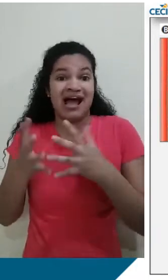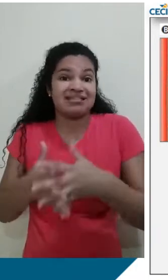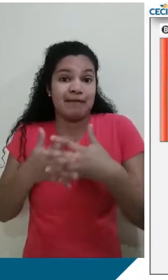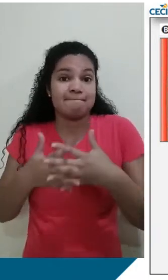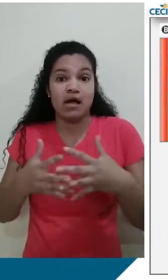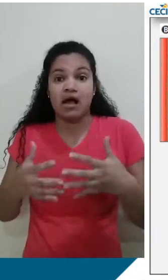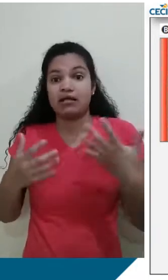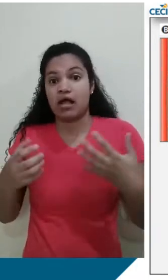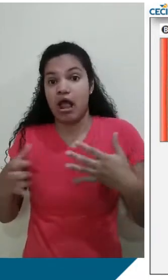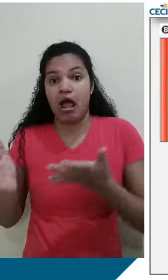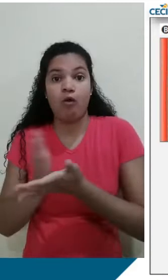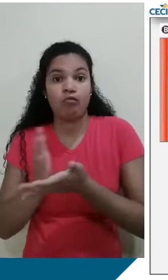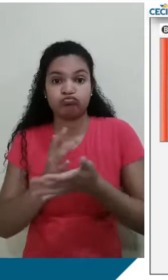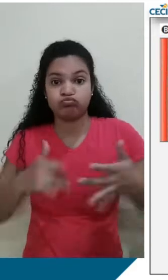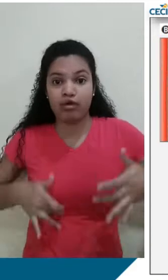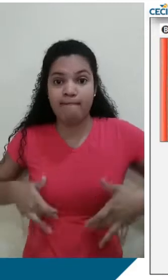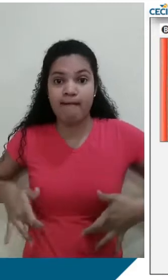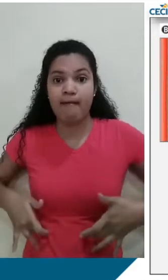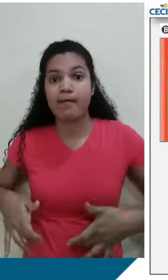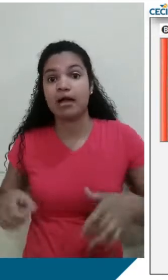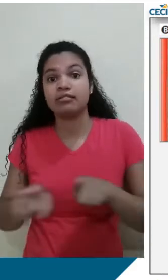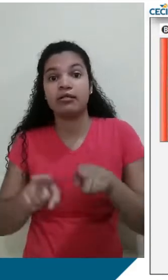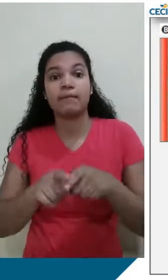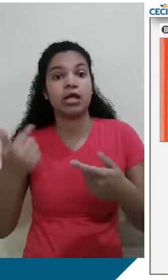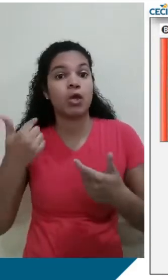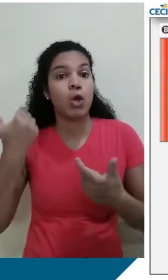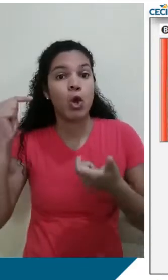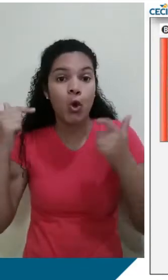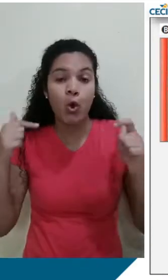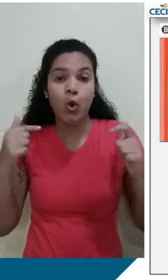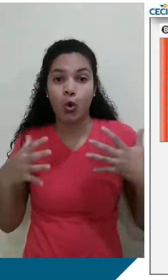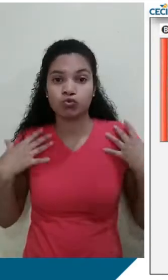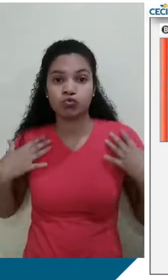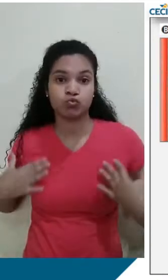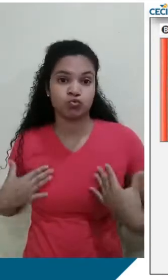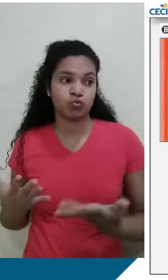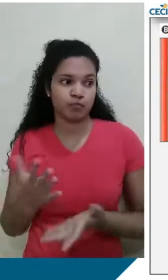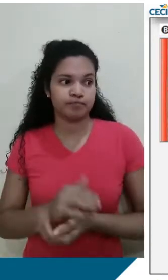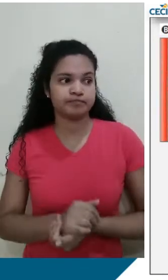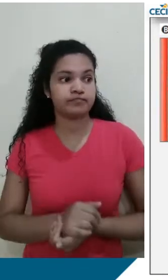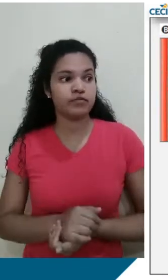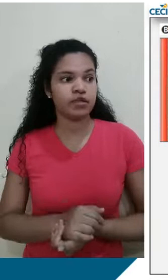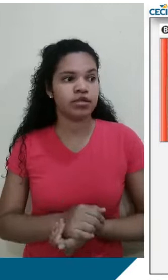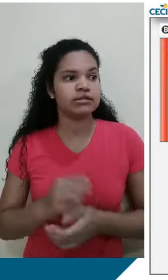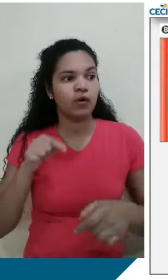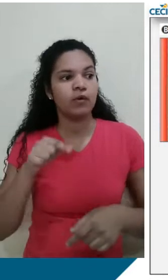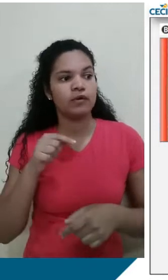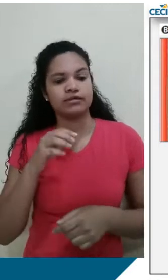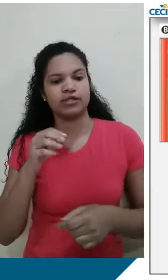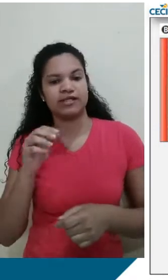e estruturas. E é por isso que nós utilizamos os chamados anti-inflamatórios, que